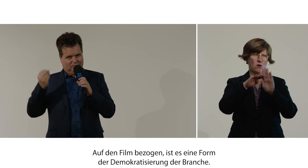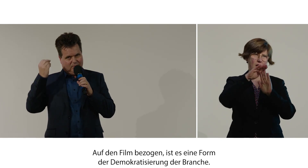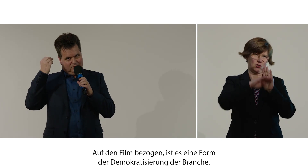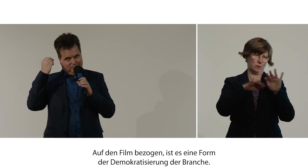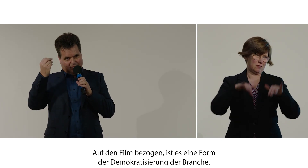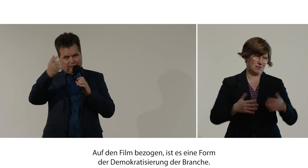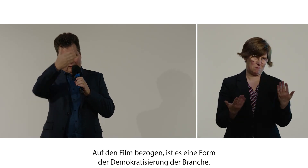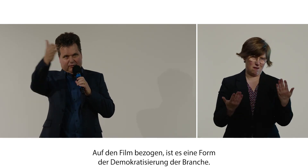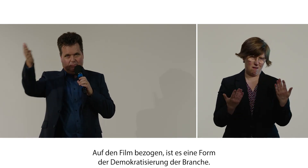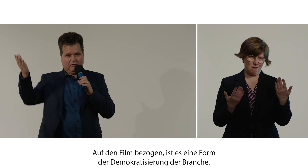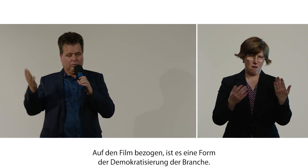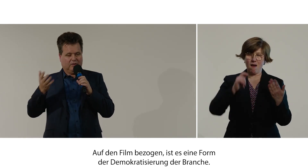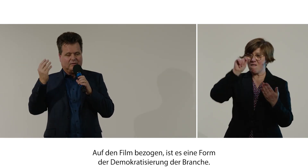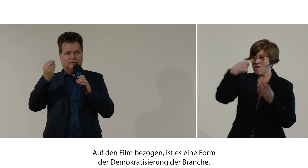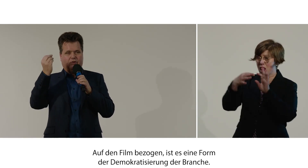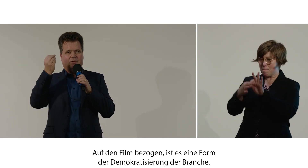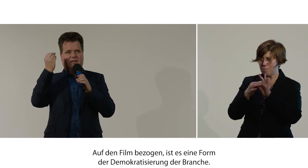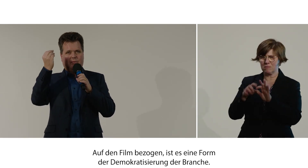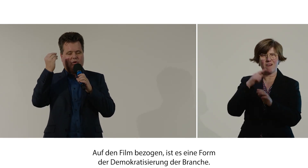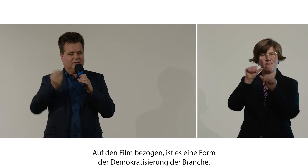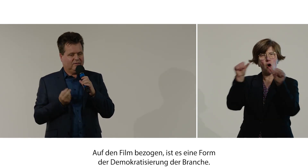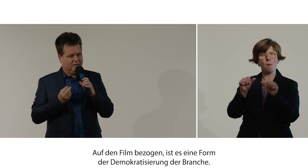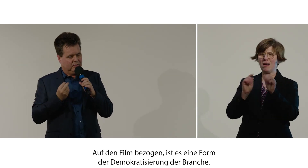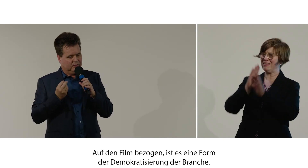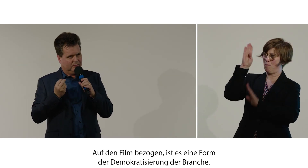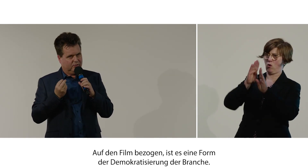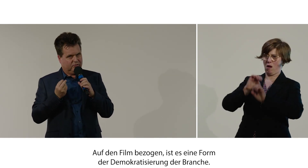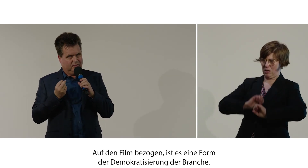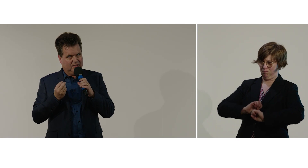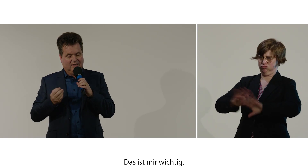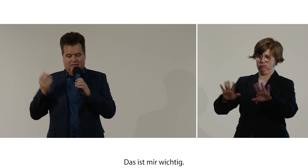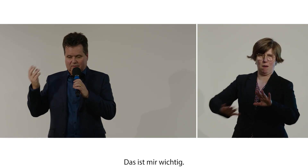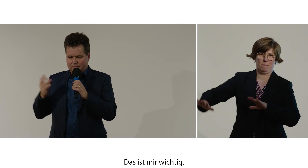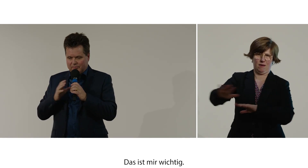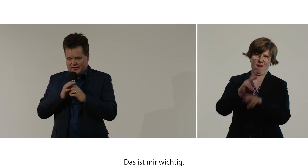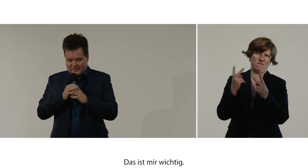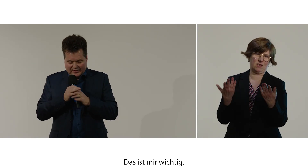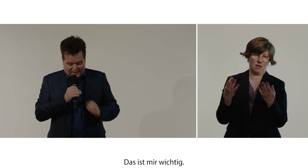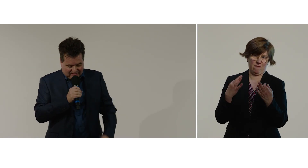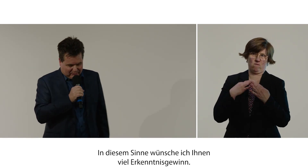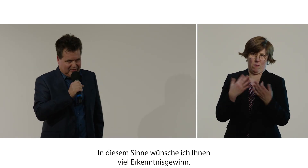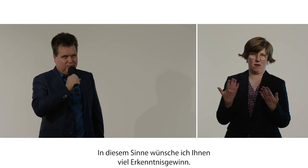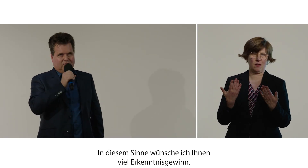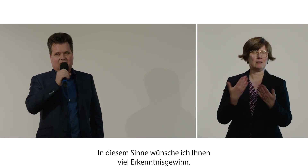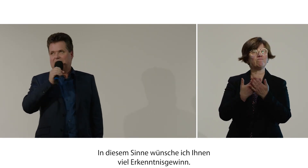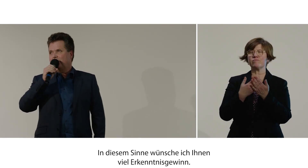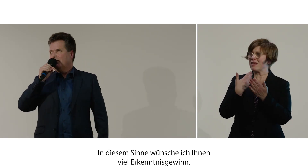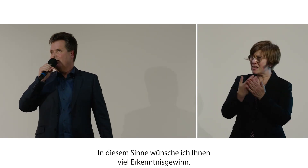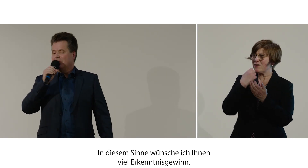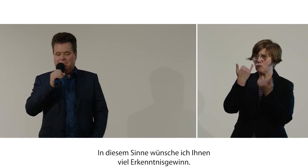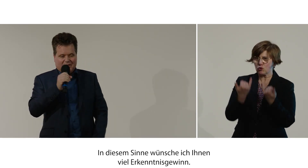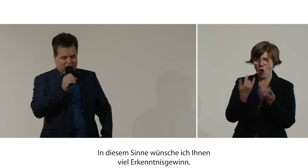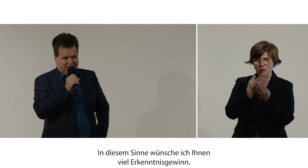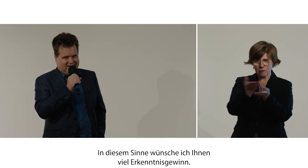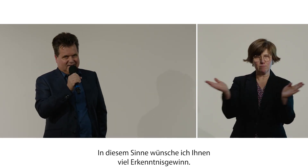ist, also jetzt auf den Film bezogen, es ist eine Form der Demokratisierung auch der Branche, das ist mir wichtig. In diesem Sinne wünsche ich Ihnen